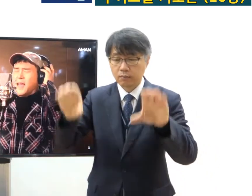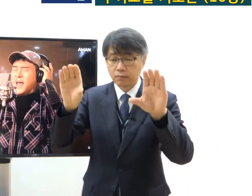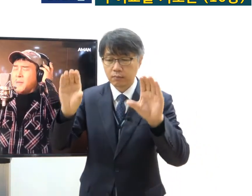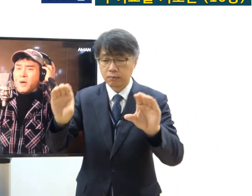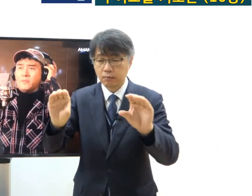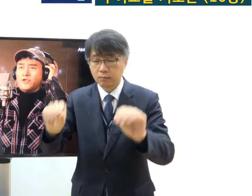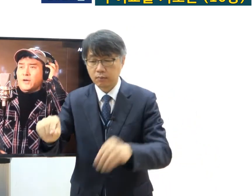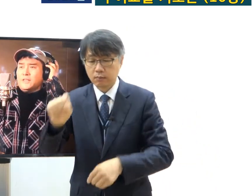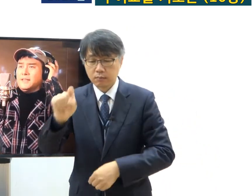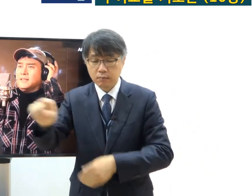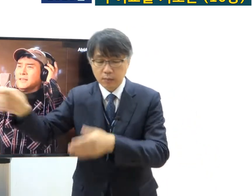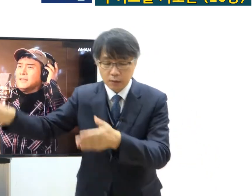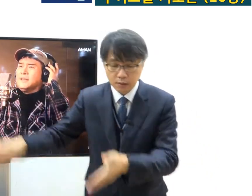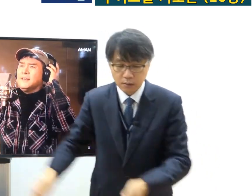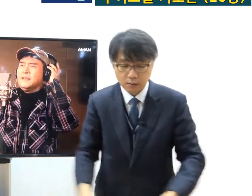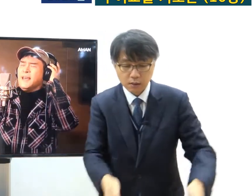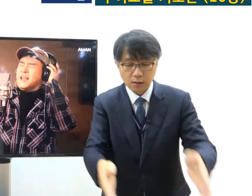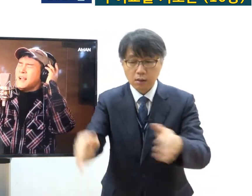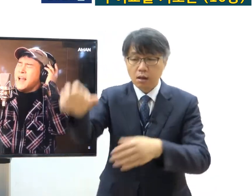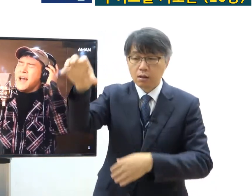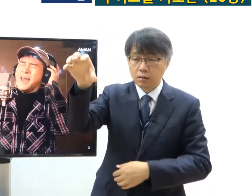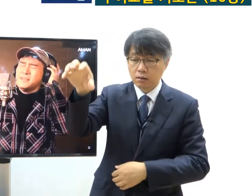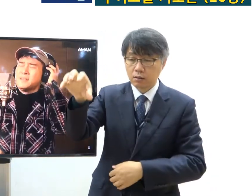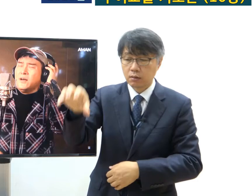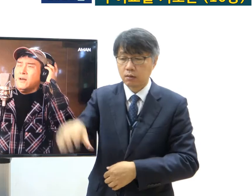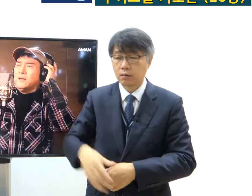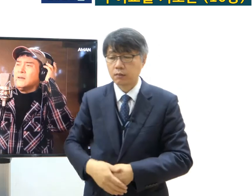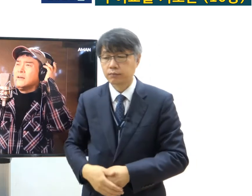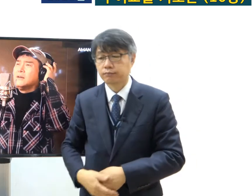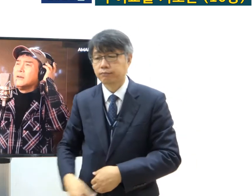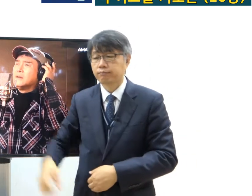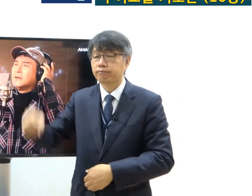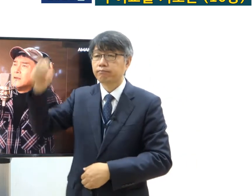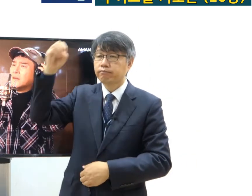길부터 멈춰진 그 길가에서